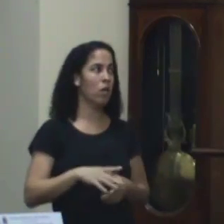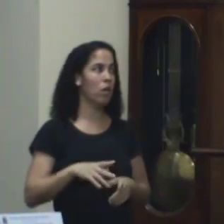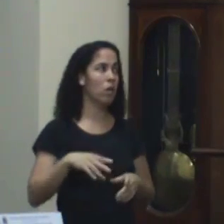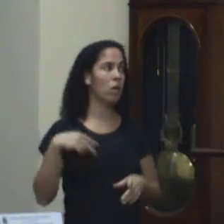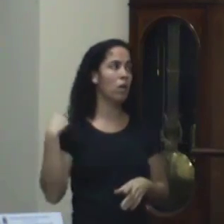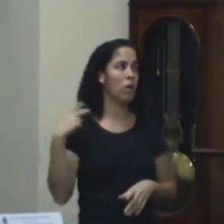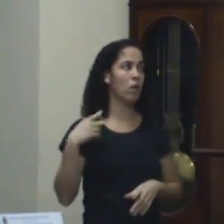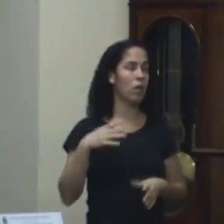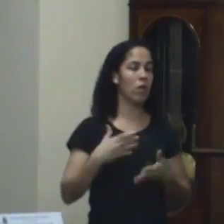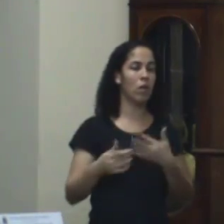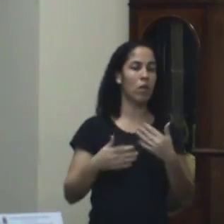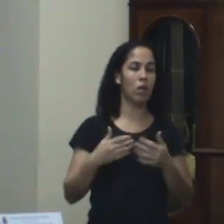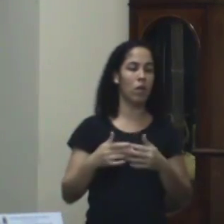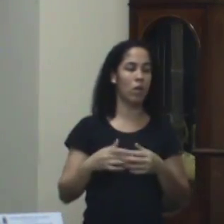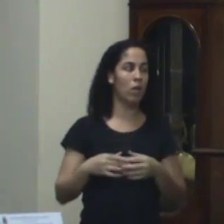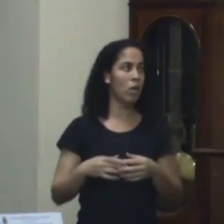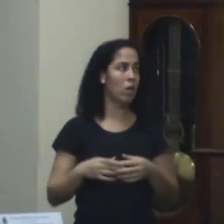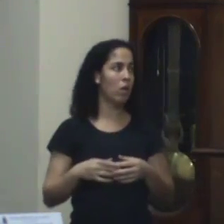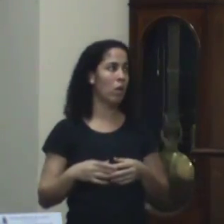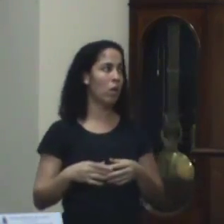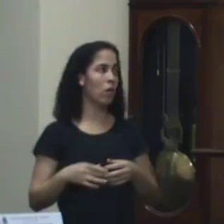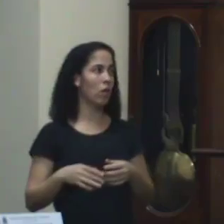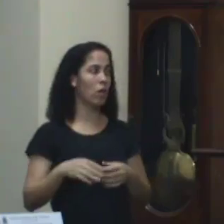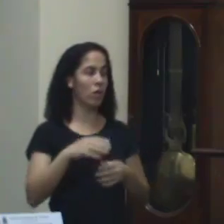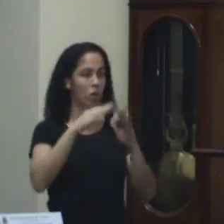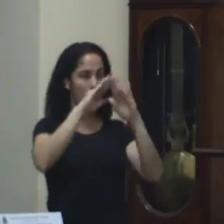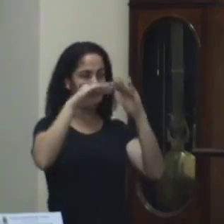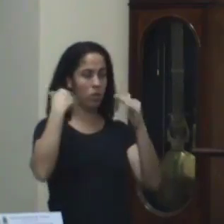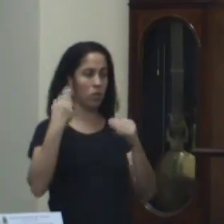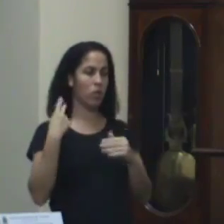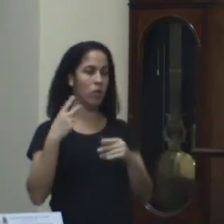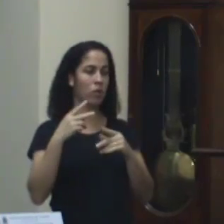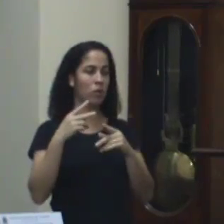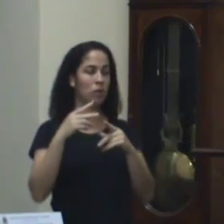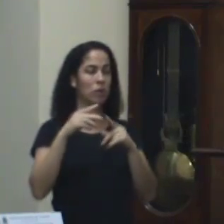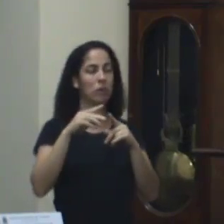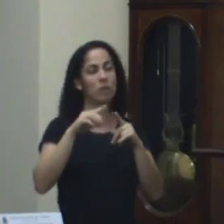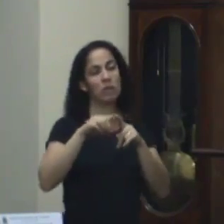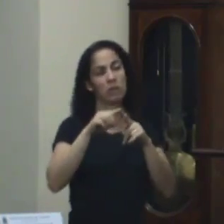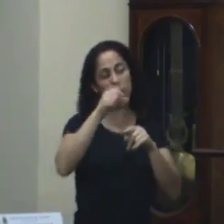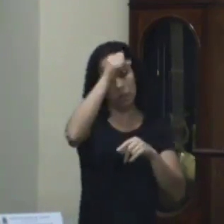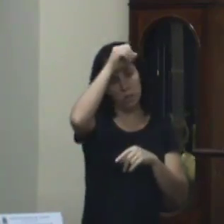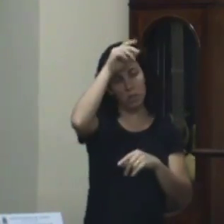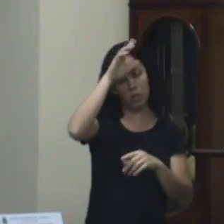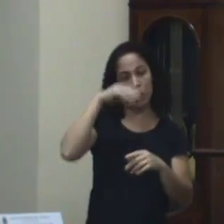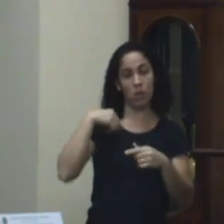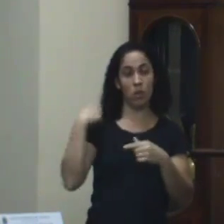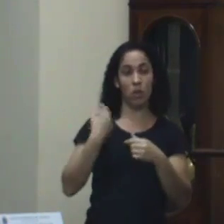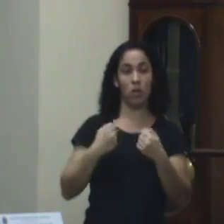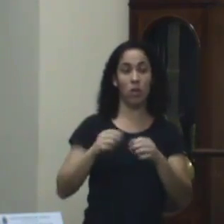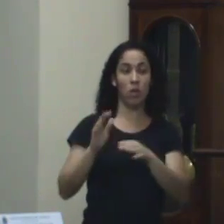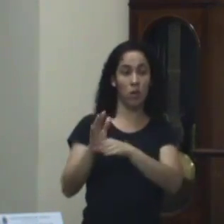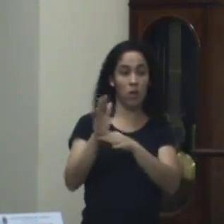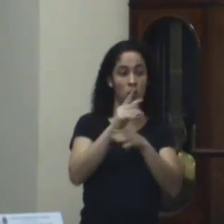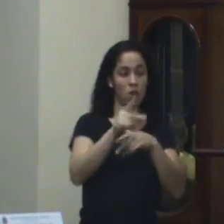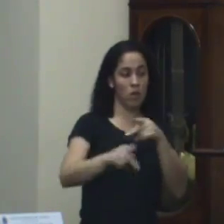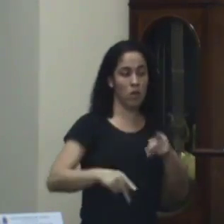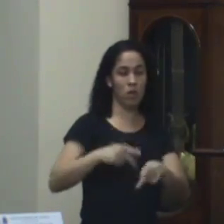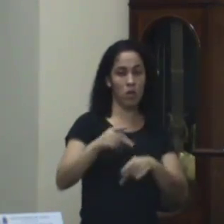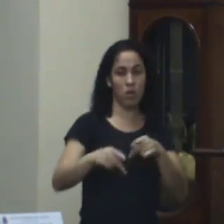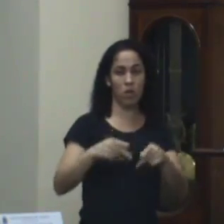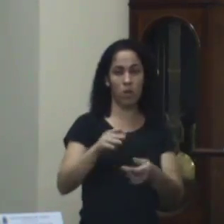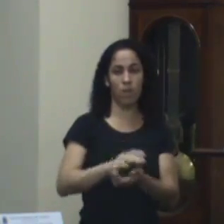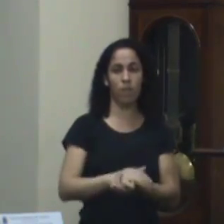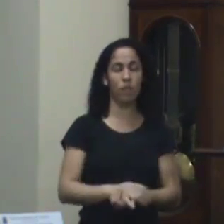legislativo, seja ele qual nível está, seja o executivo, seja o legislativo, nós estamos aqui para defender o povo, defender os anseios